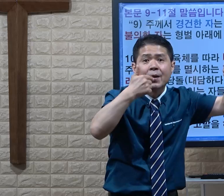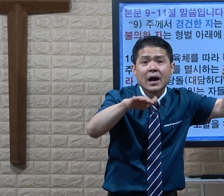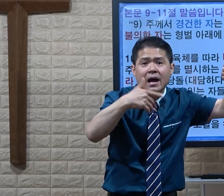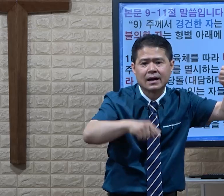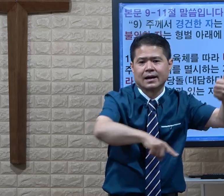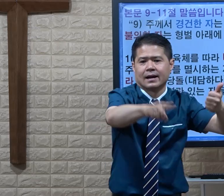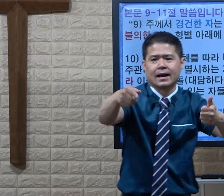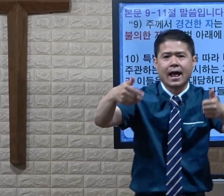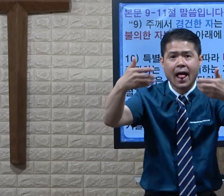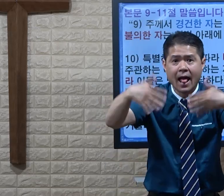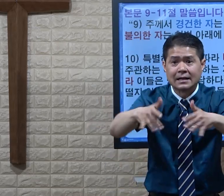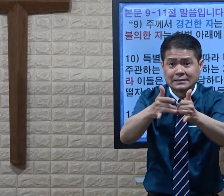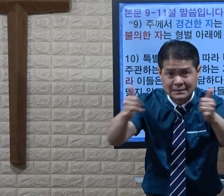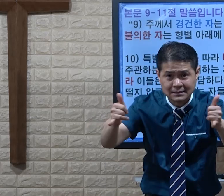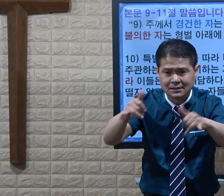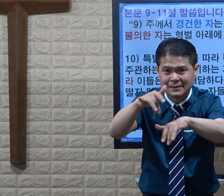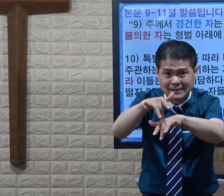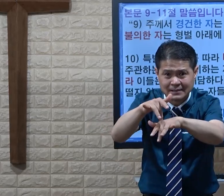미가엘을 미혹시키려고 했습니다.